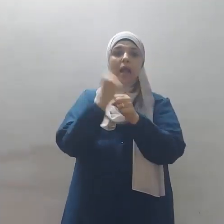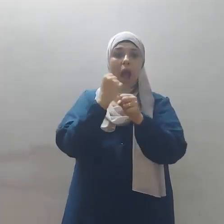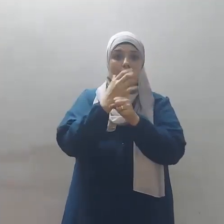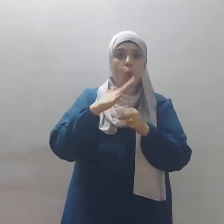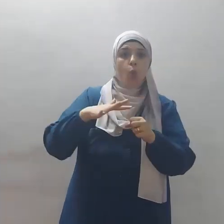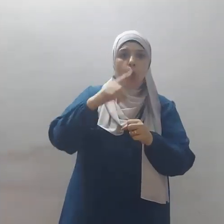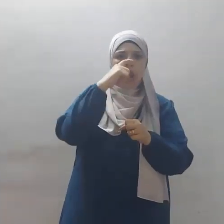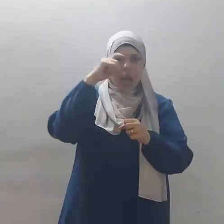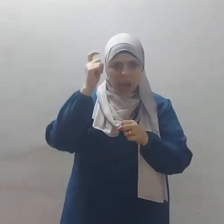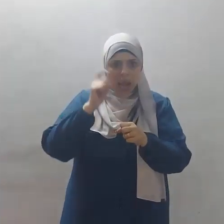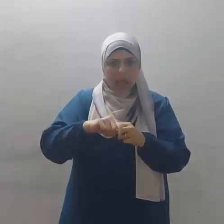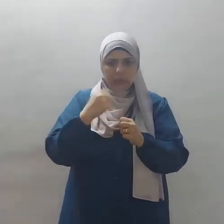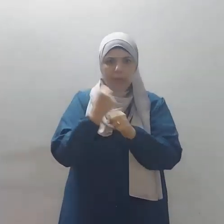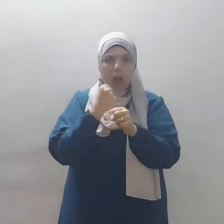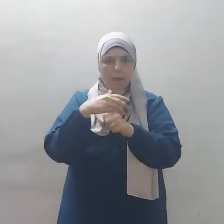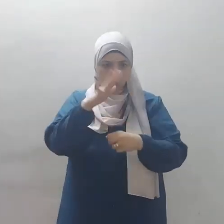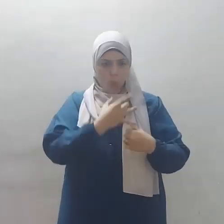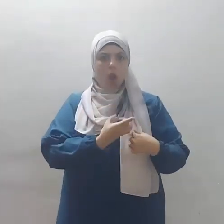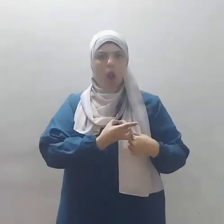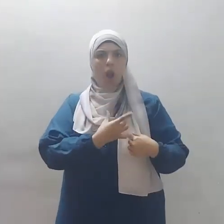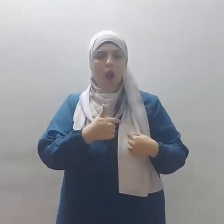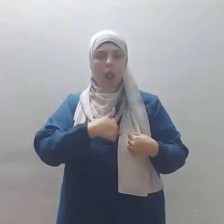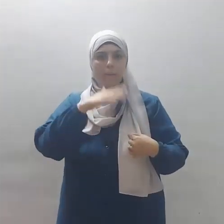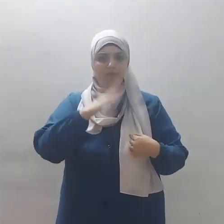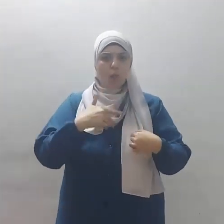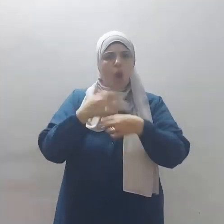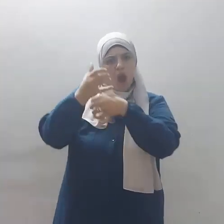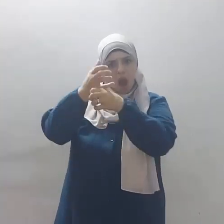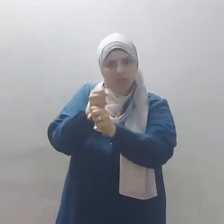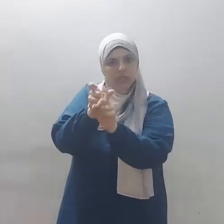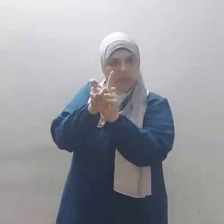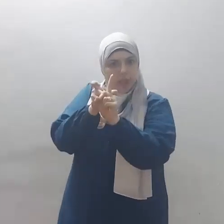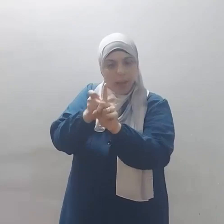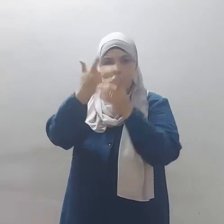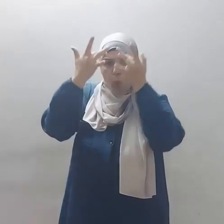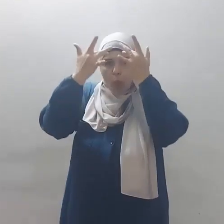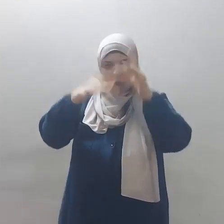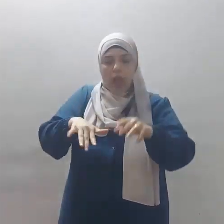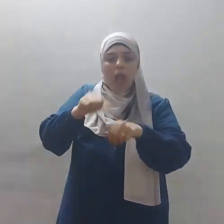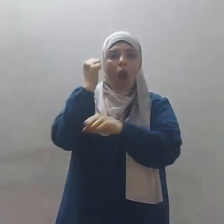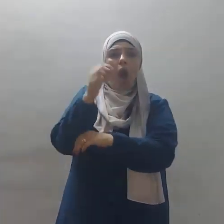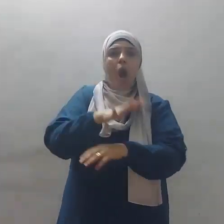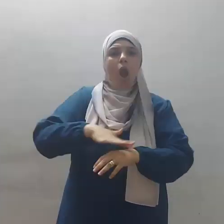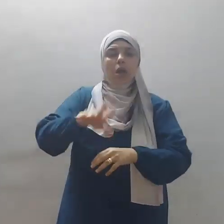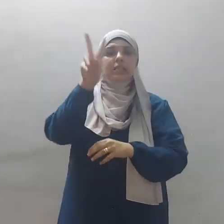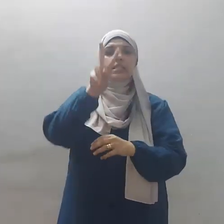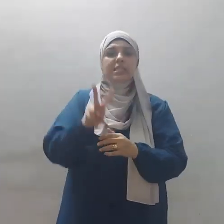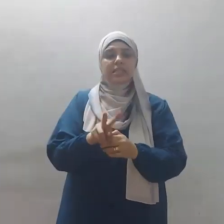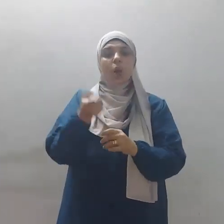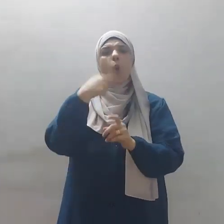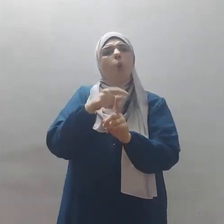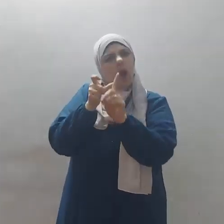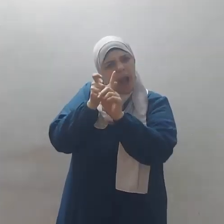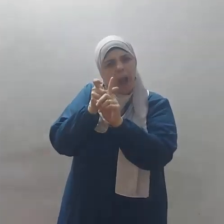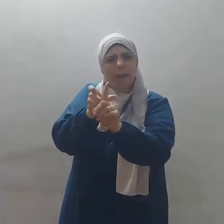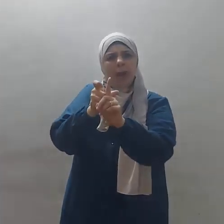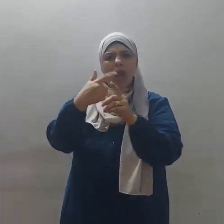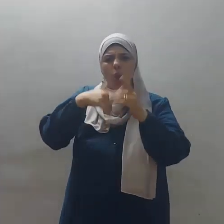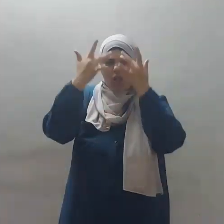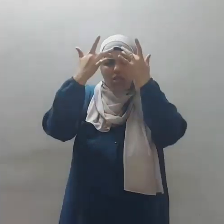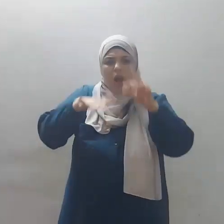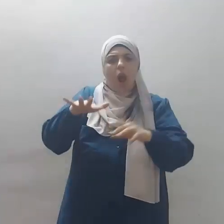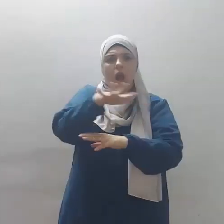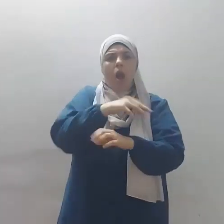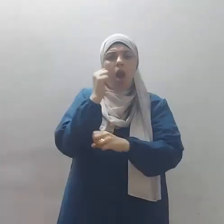جميعا ان نجعلها في قلوبنا وان نحميها ونضحي من اجلها وان نحميها ونضحي من